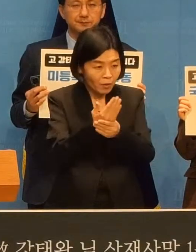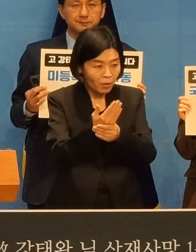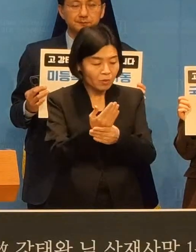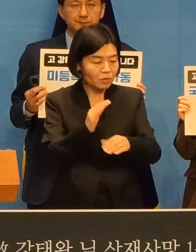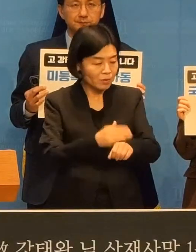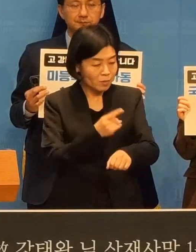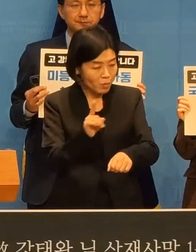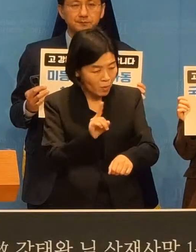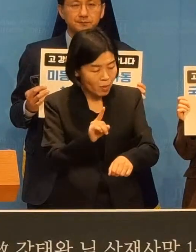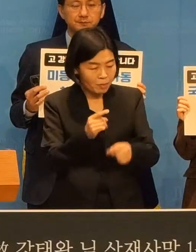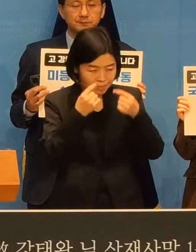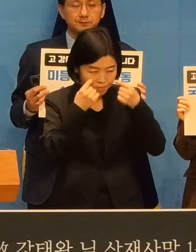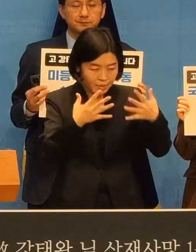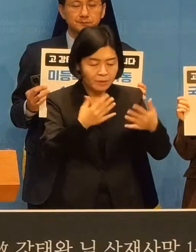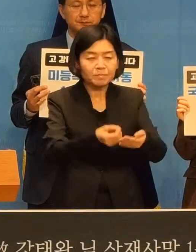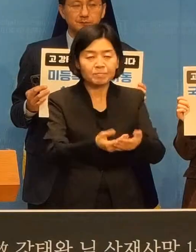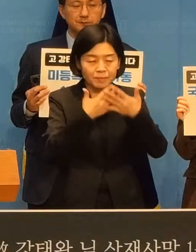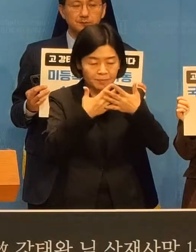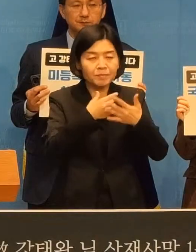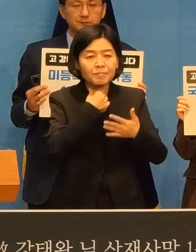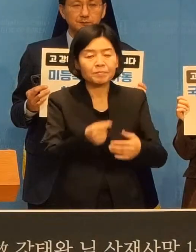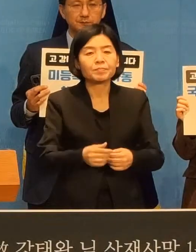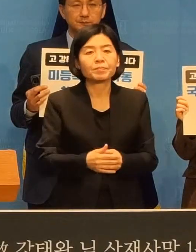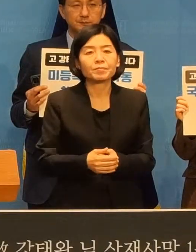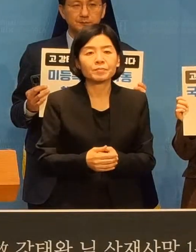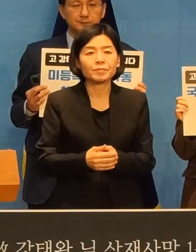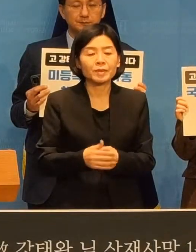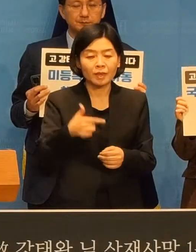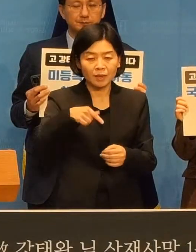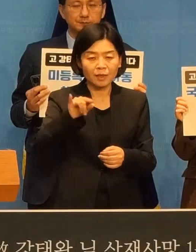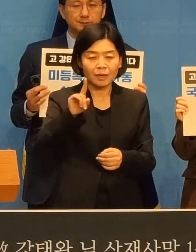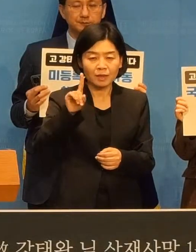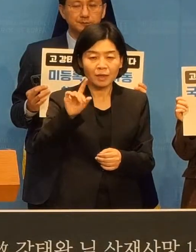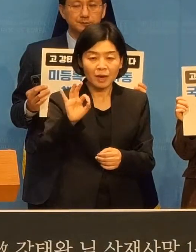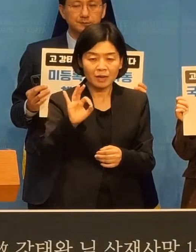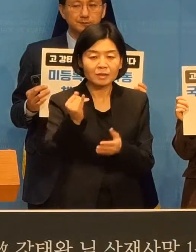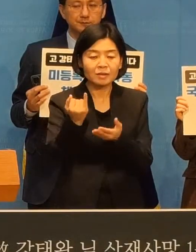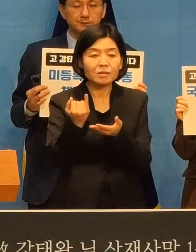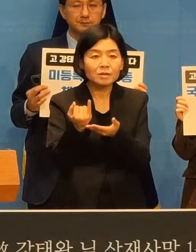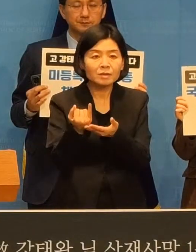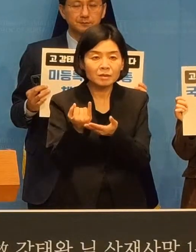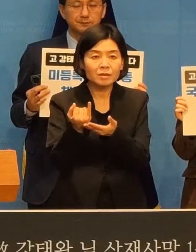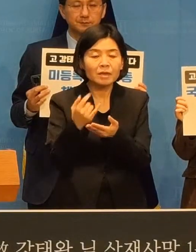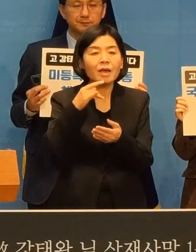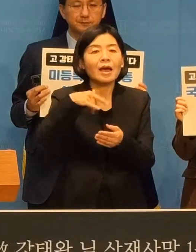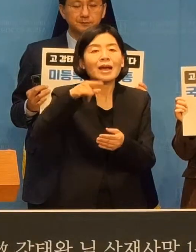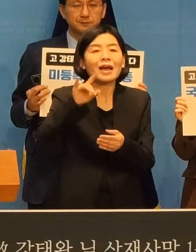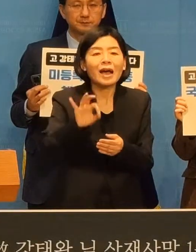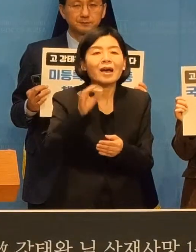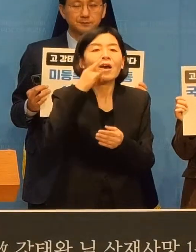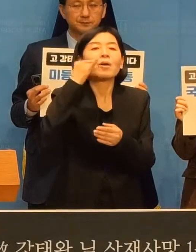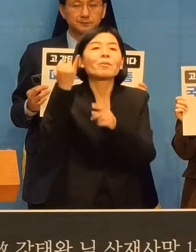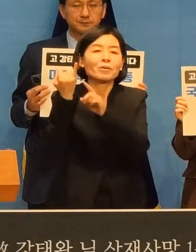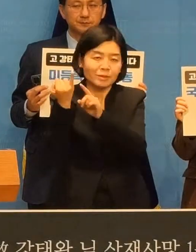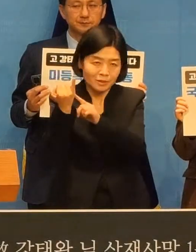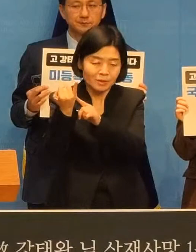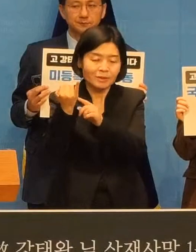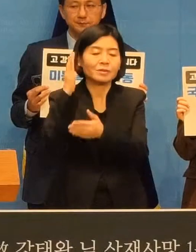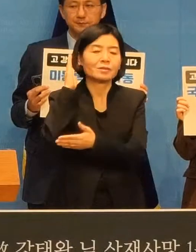희망합니다. 이제 마지막으로 고 강태환님의 어머니이신 앵크사르갈님의 발언을 들어보도록